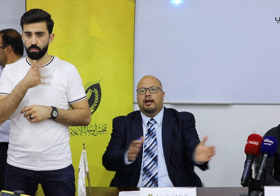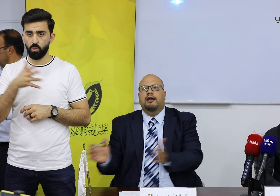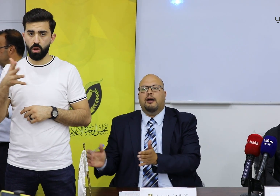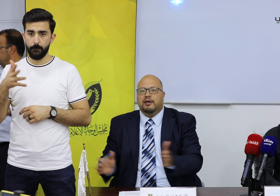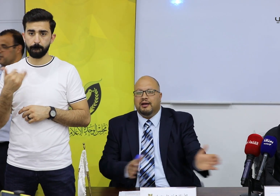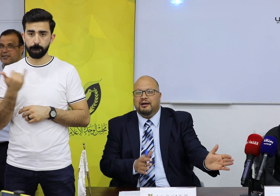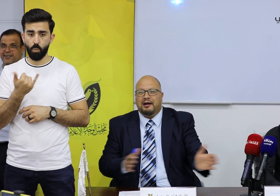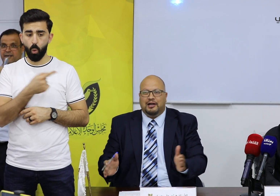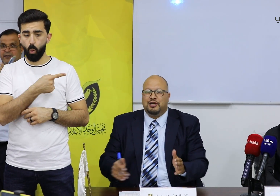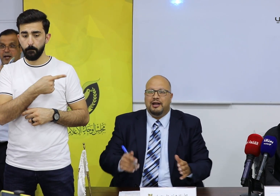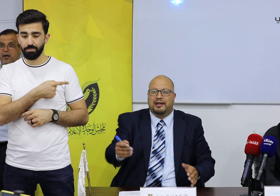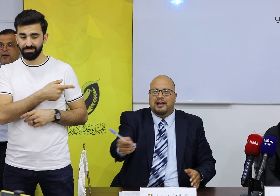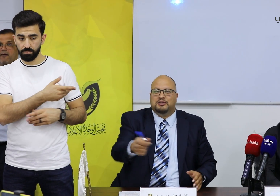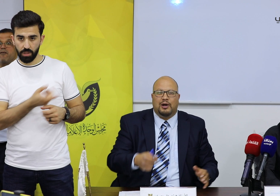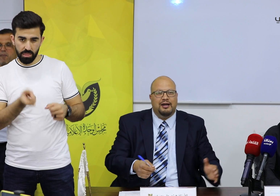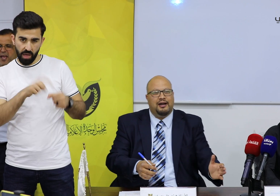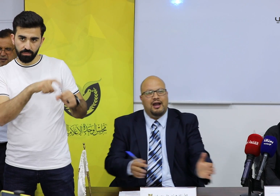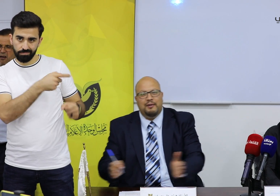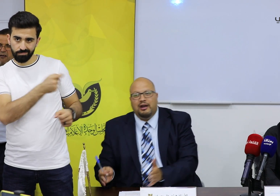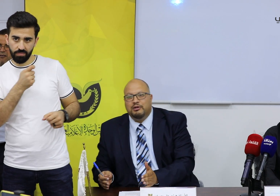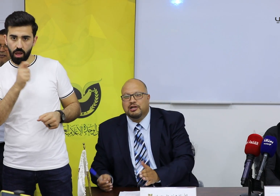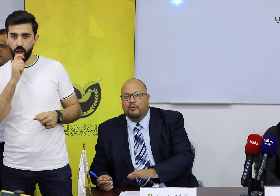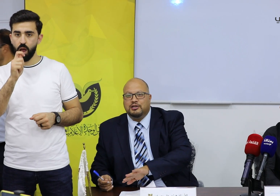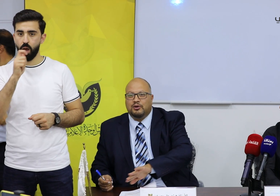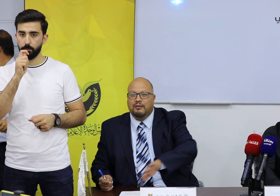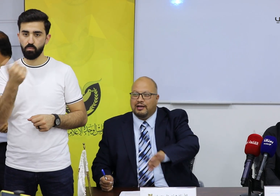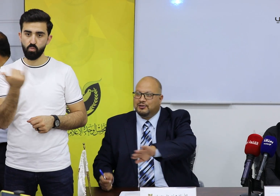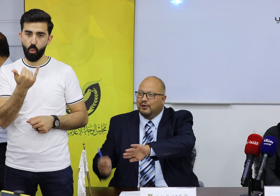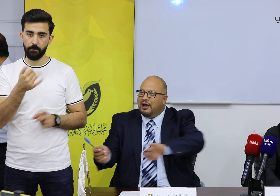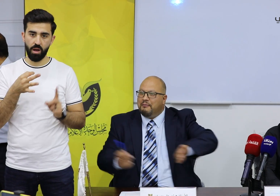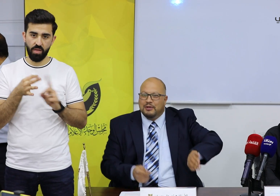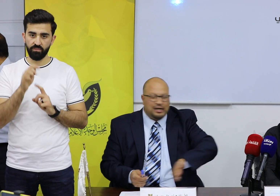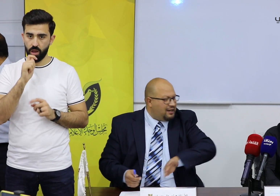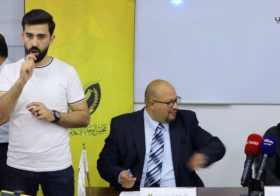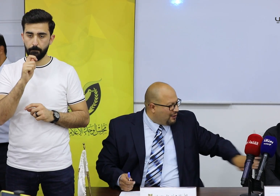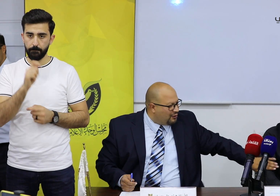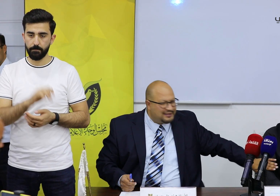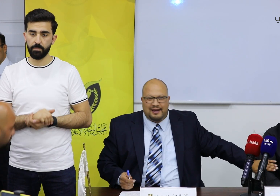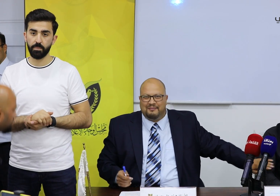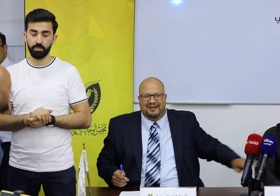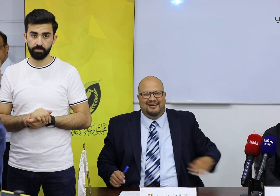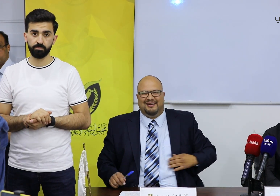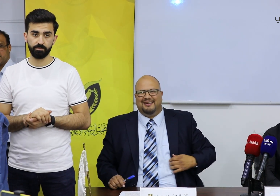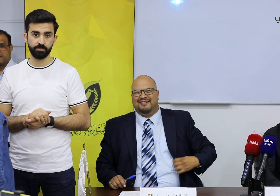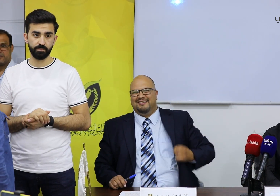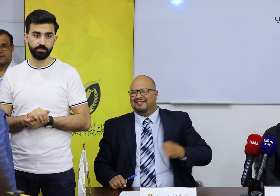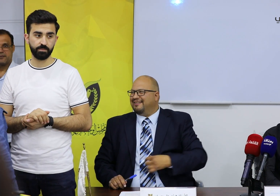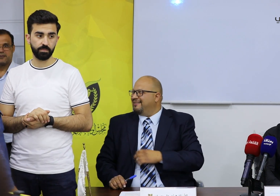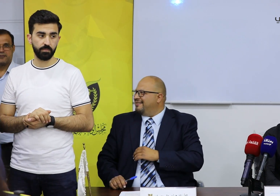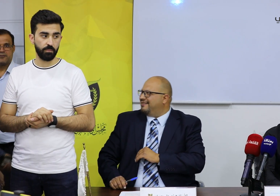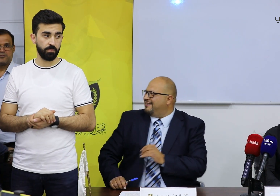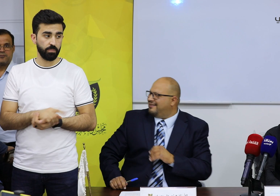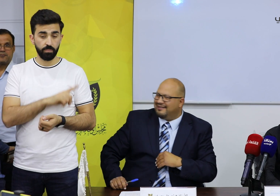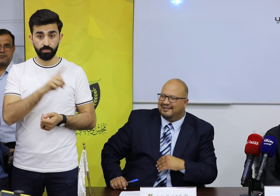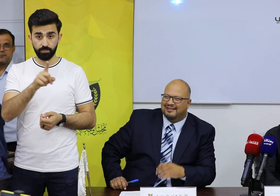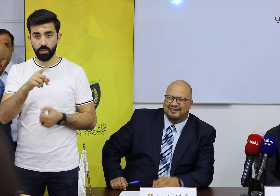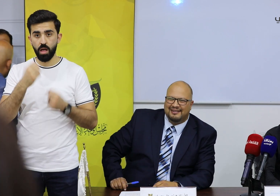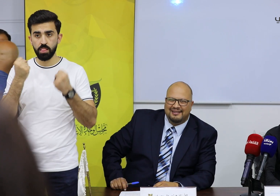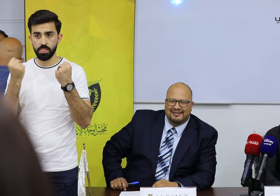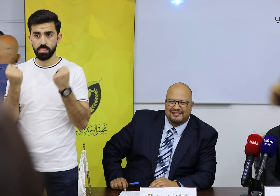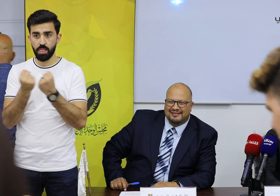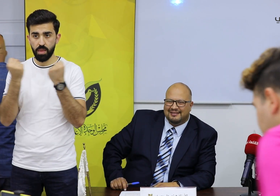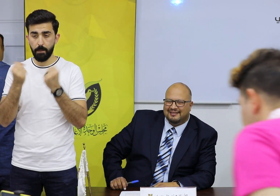احنا اعلامي، عشان هيك اي سؤال اعلامي انا بجاوب، اي سؤال بحسه مش اعلامي بقول له استلم. هلا بالنسبه لموضوع